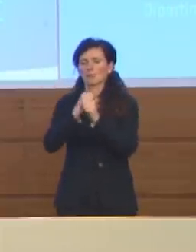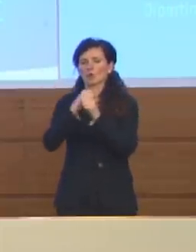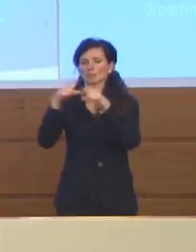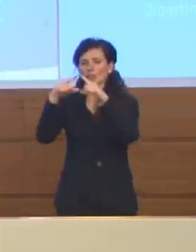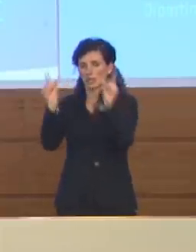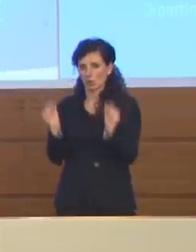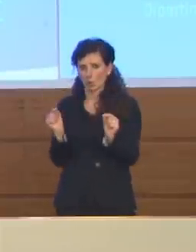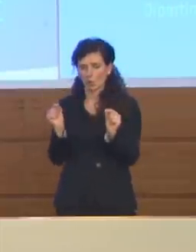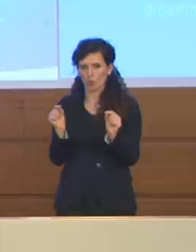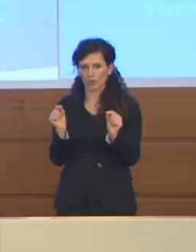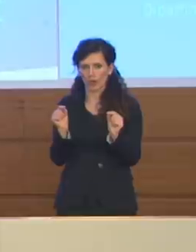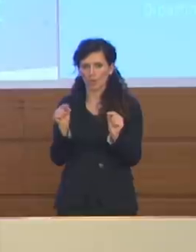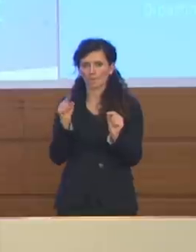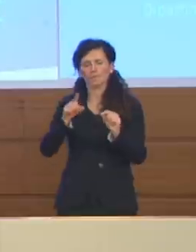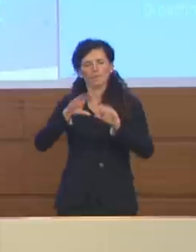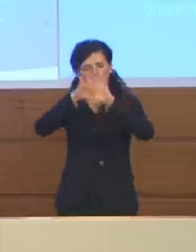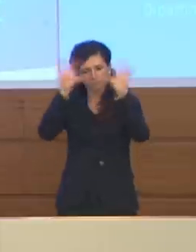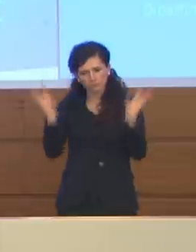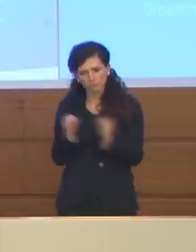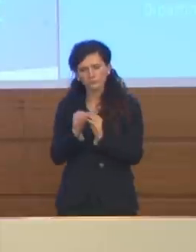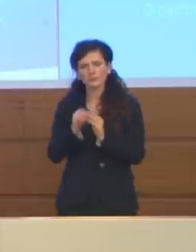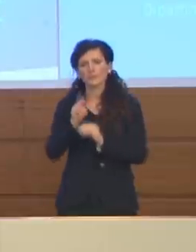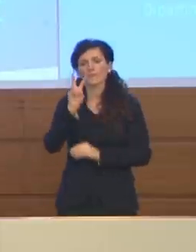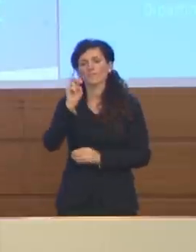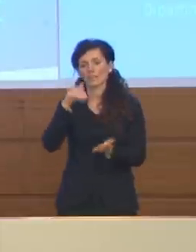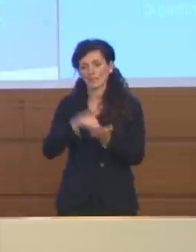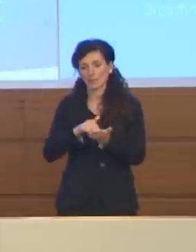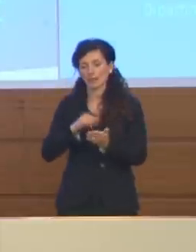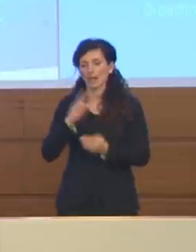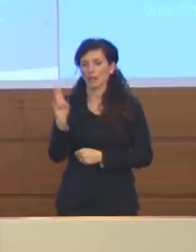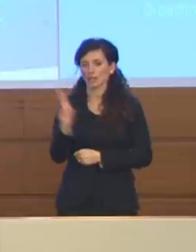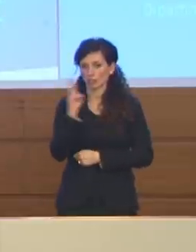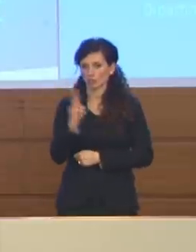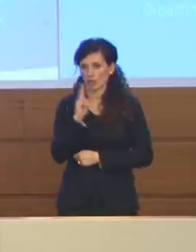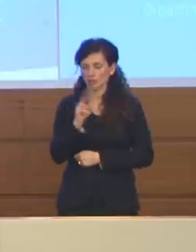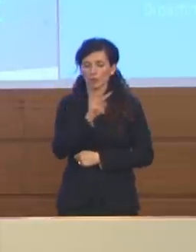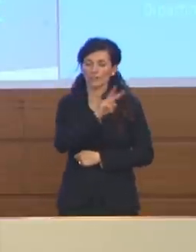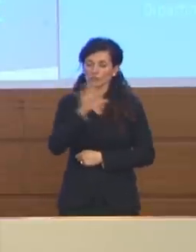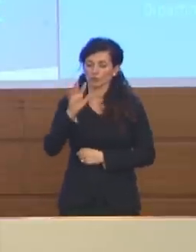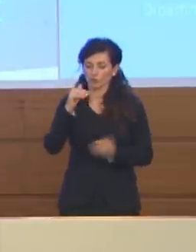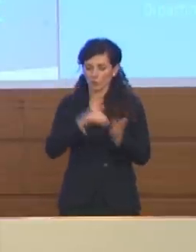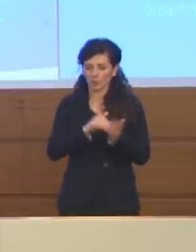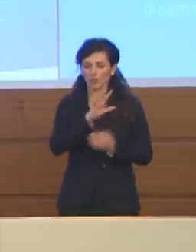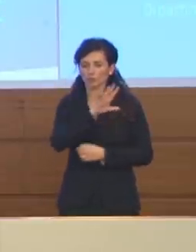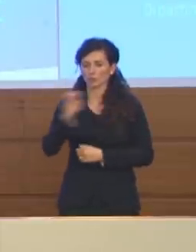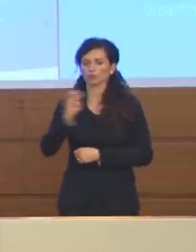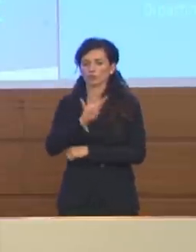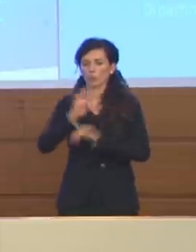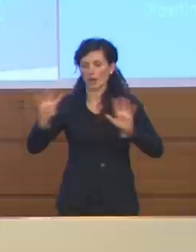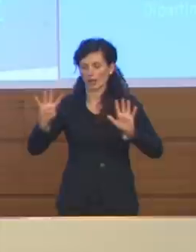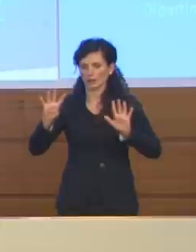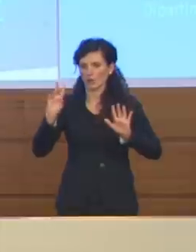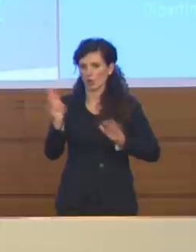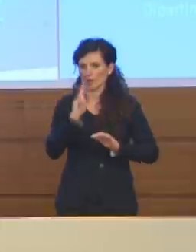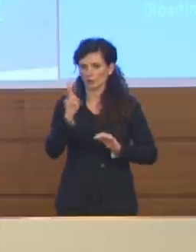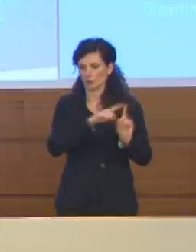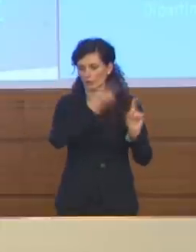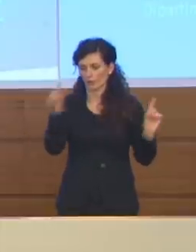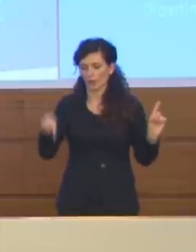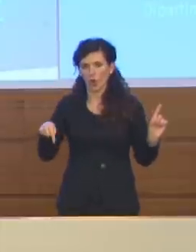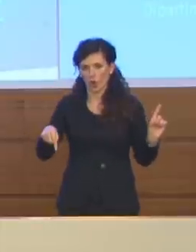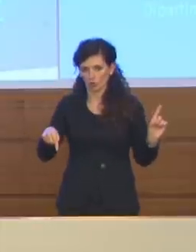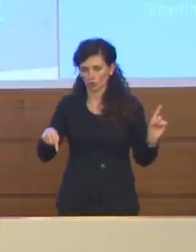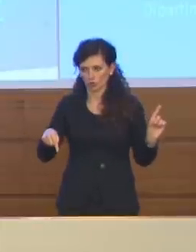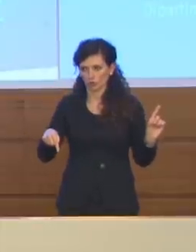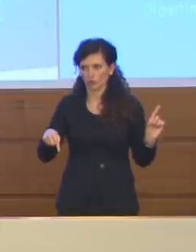in questo triste bollettino 20.000 decessi su 25.549 ad oggi allora la domanda è